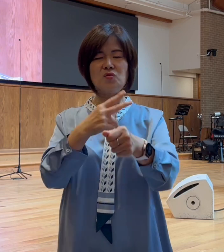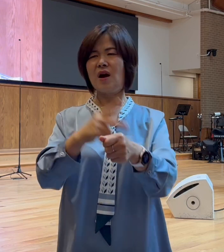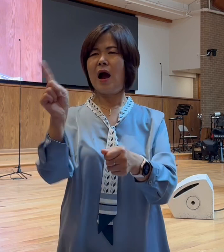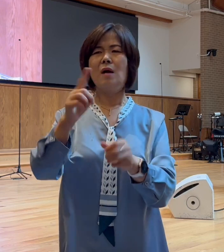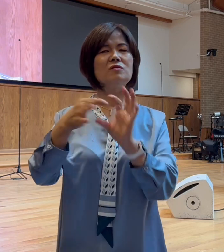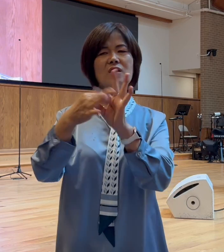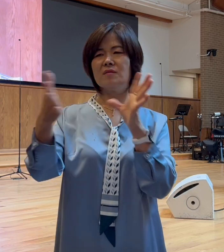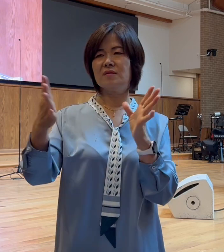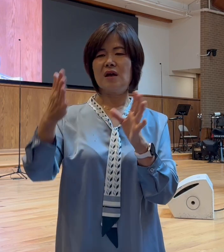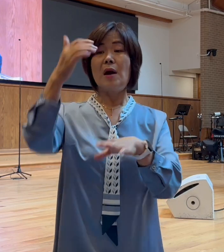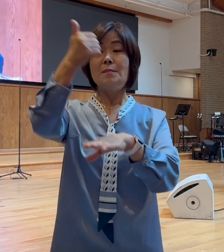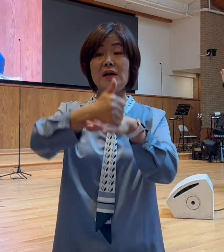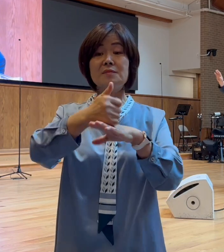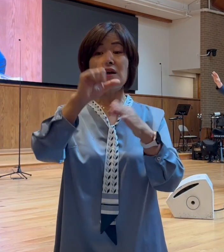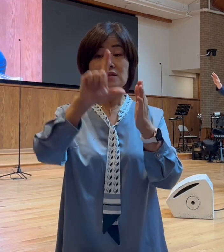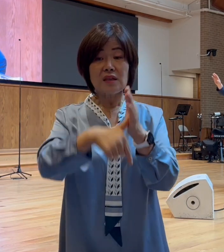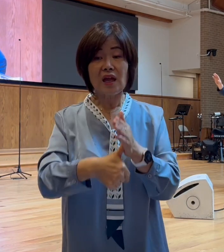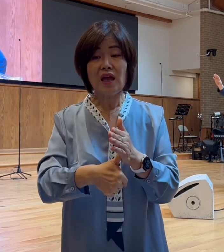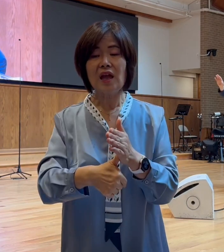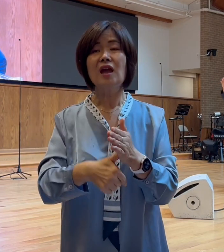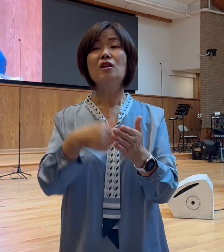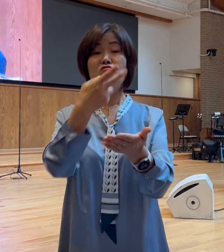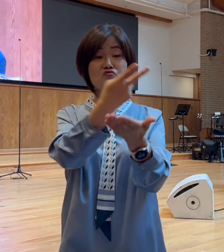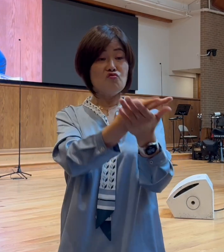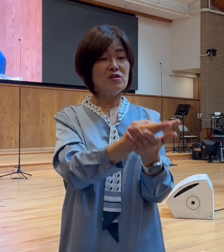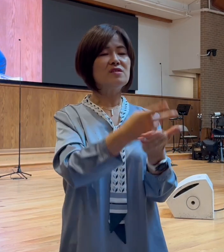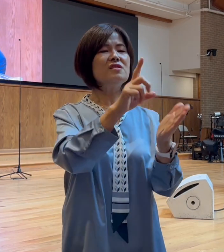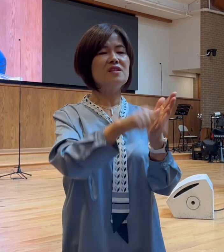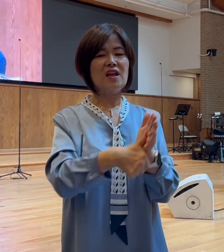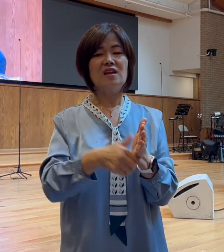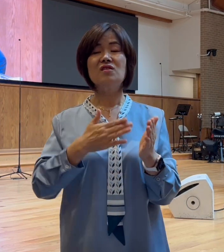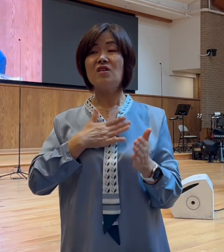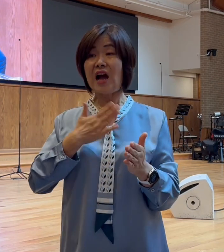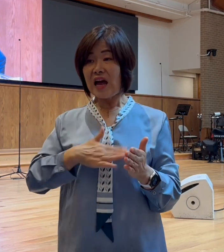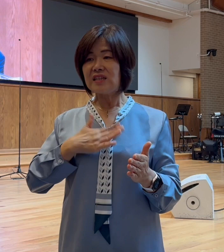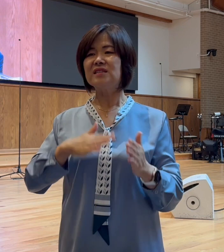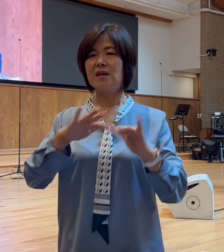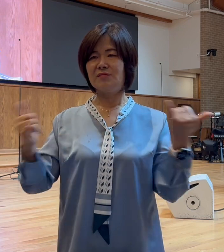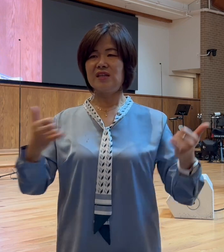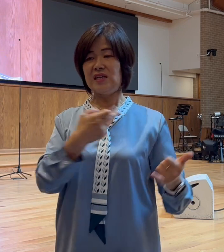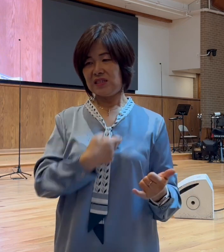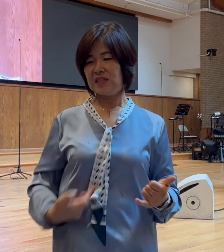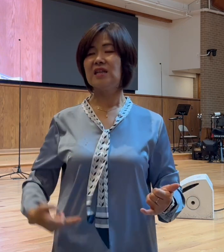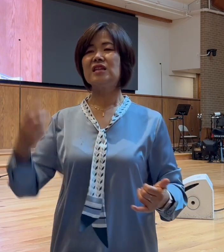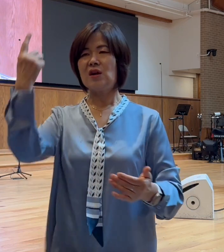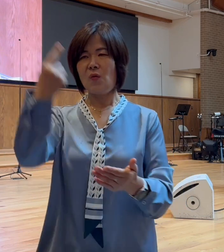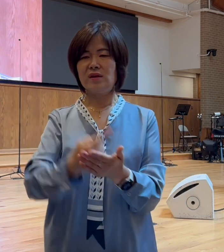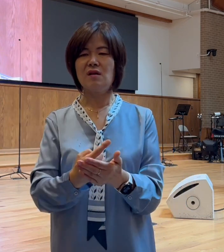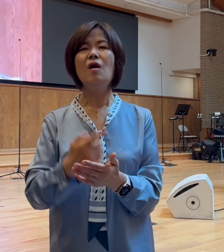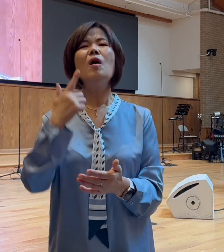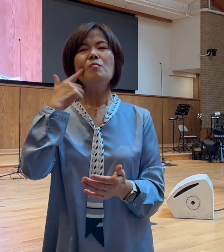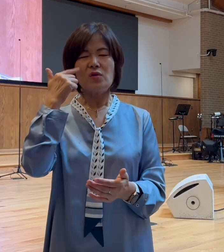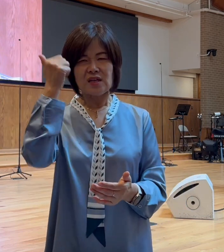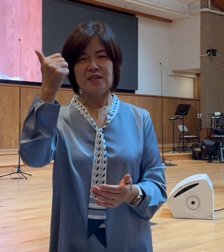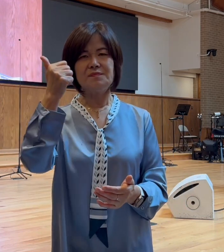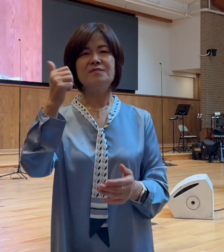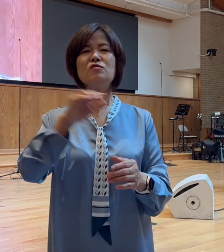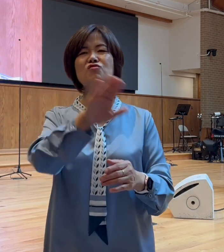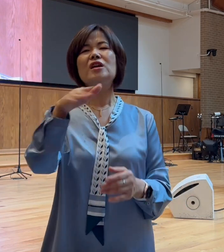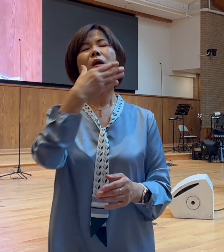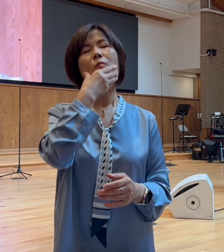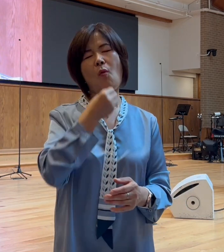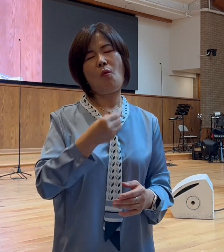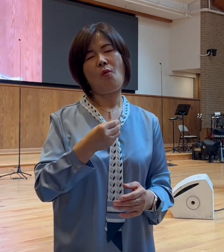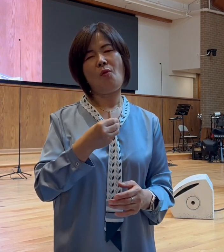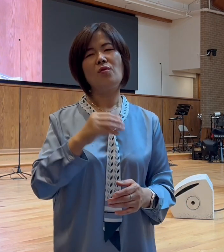상관없다고 생각합니다. 마지막 순간에 이렇게 관에 누웠을 때 저를 아는 사람들이, 제자들이 와서 김 목사님은 우리에게